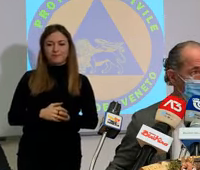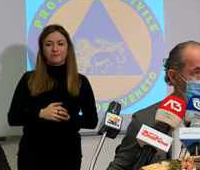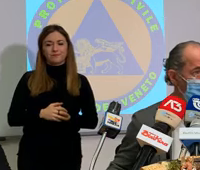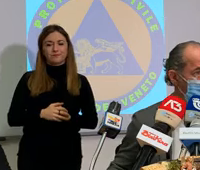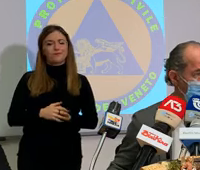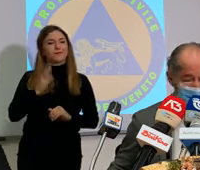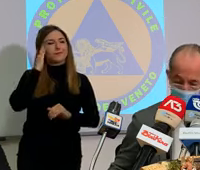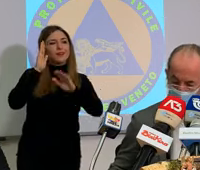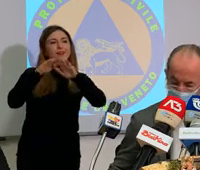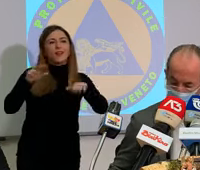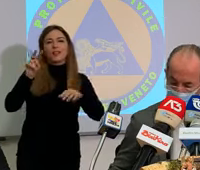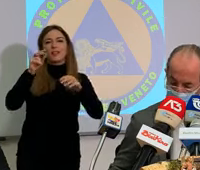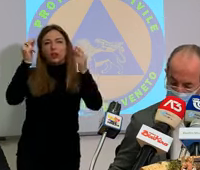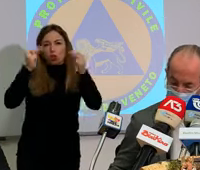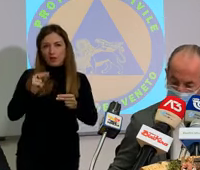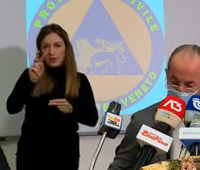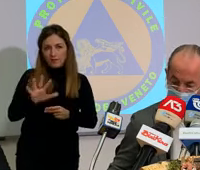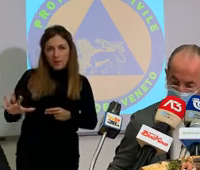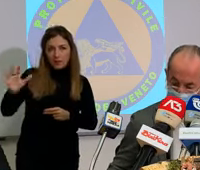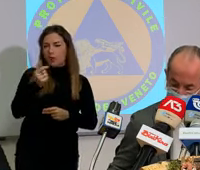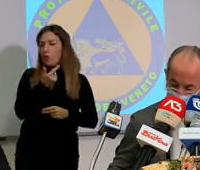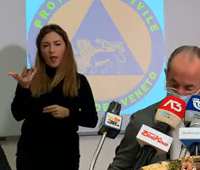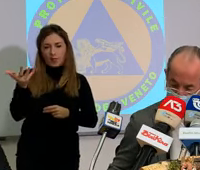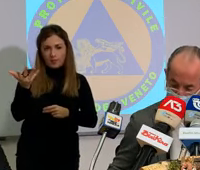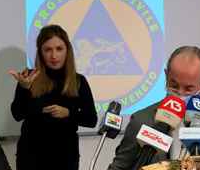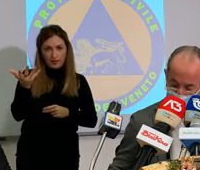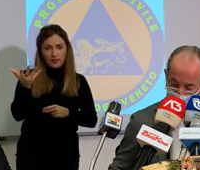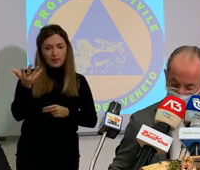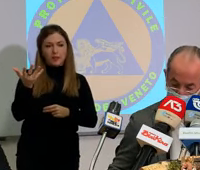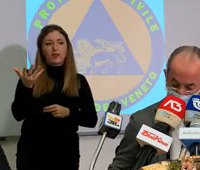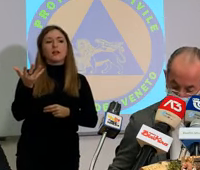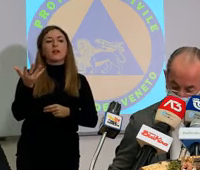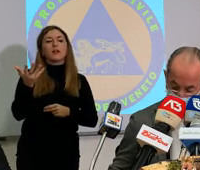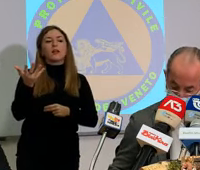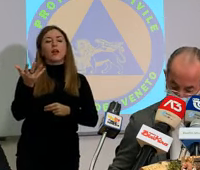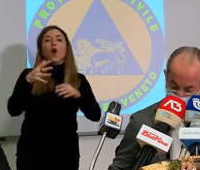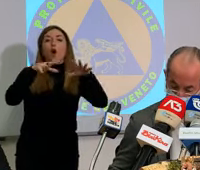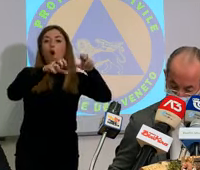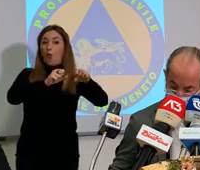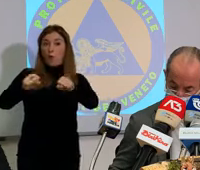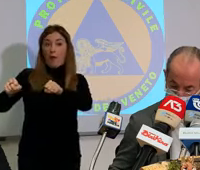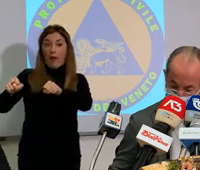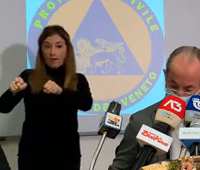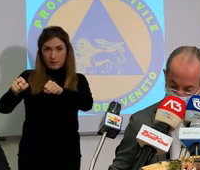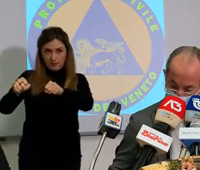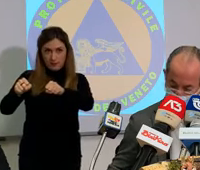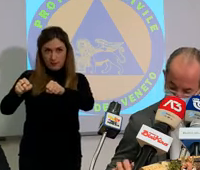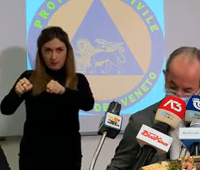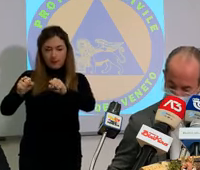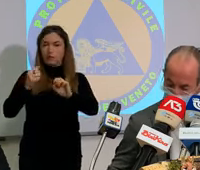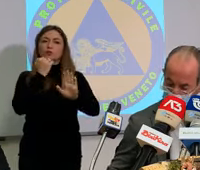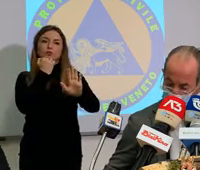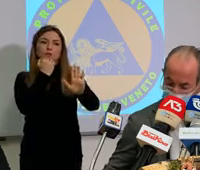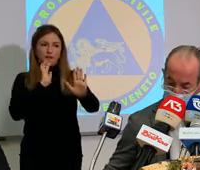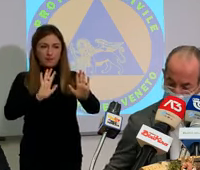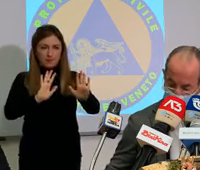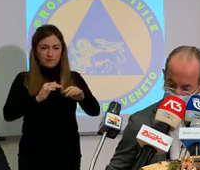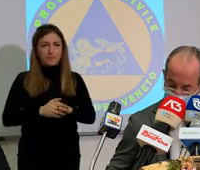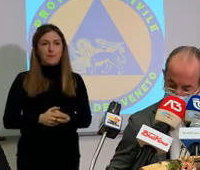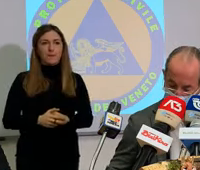letti totali in veneto sono totali occupati no scusate mi